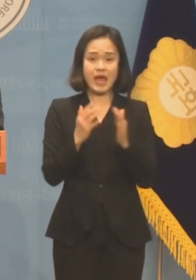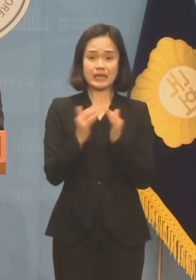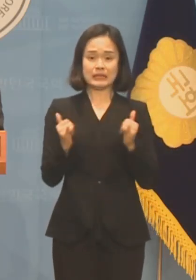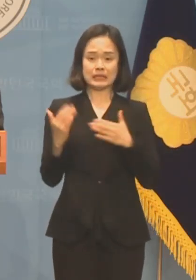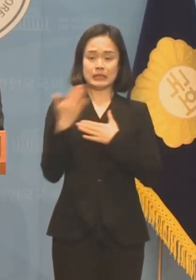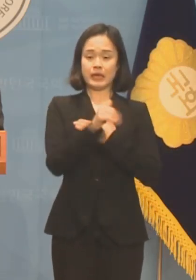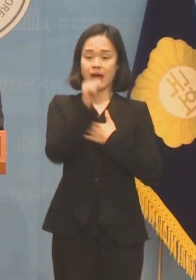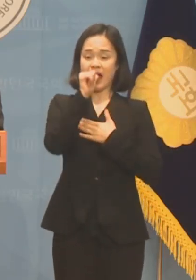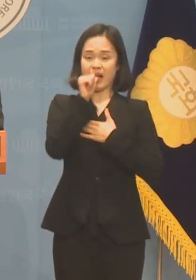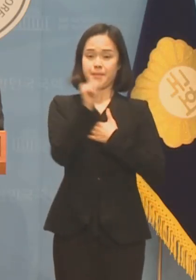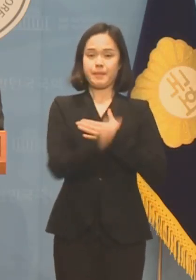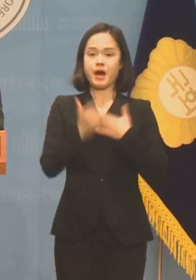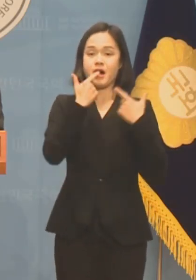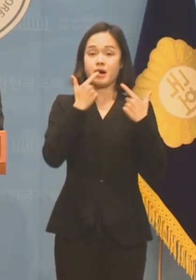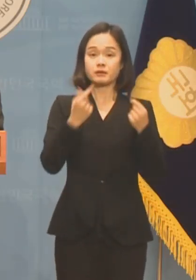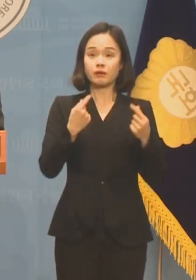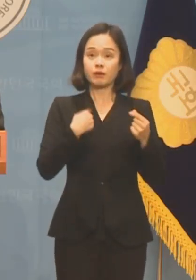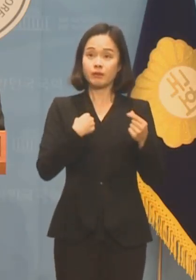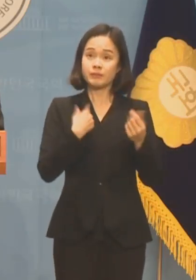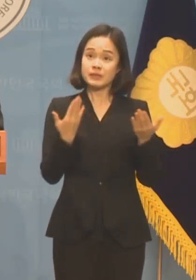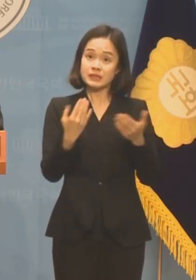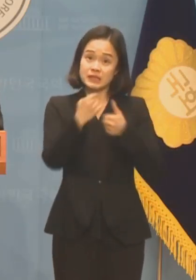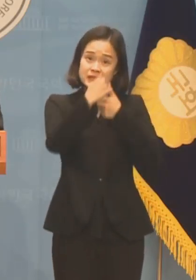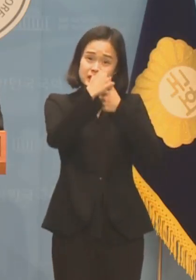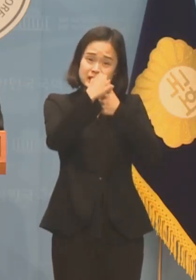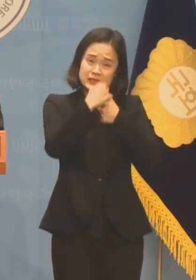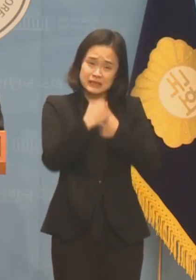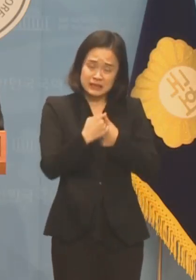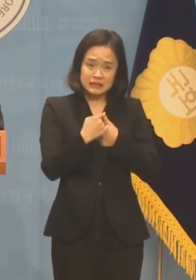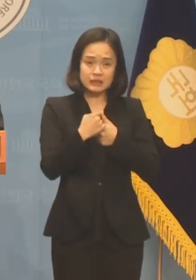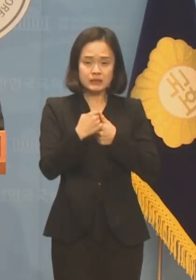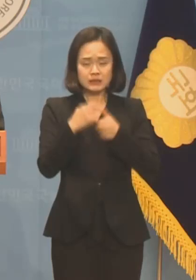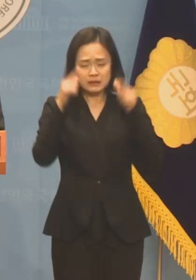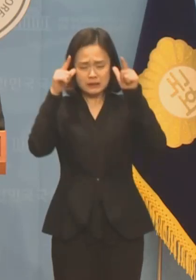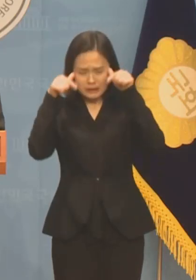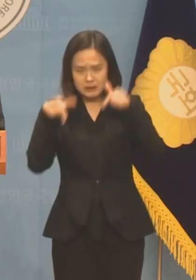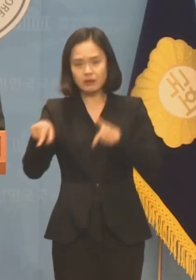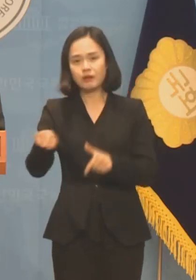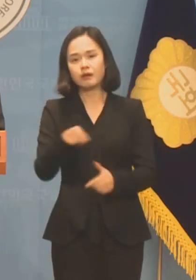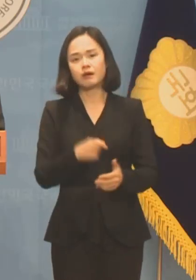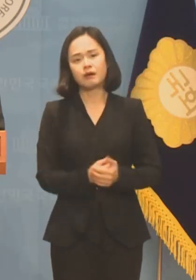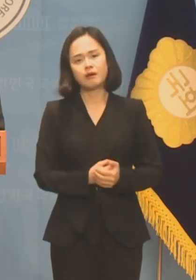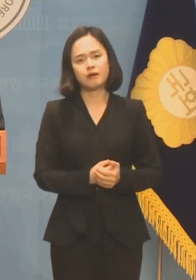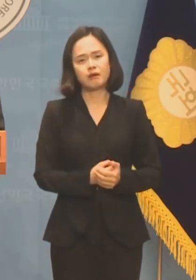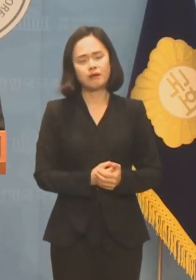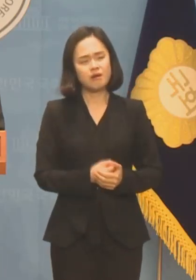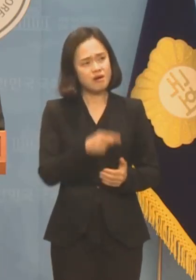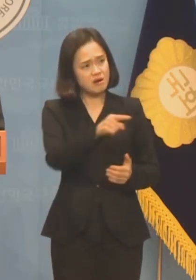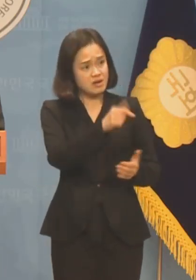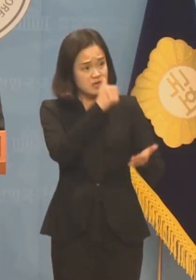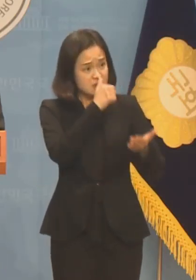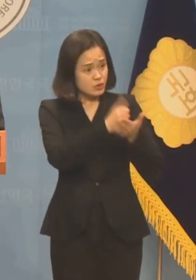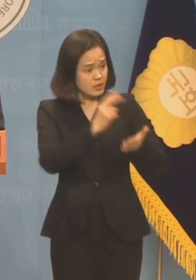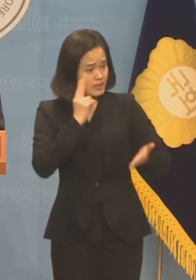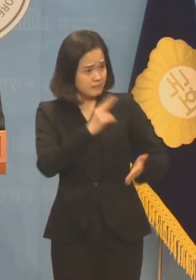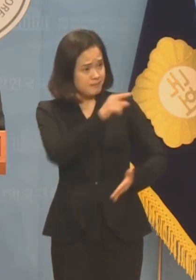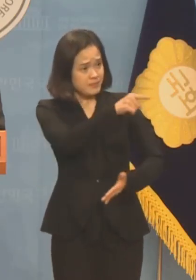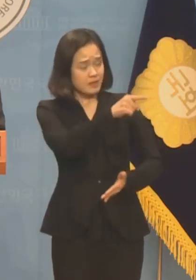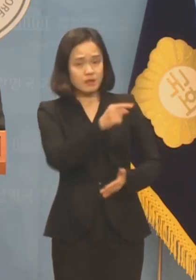강제로 사지로 내몰고 있는 저 흉악범들의 죄상은 절대로 조금도 용서받을 수